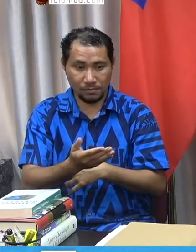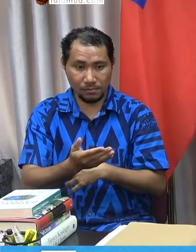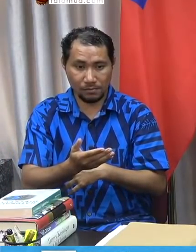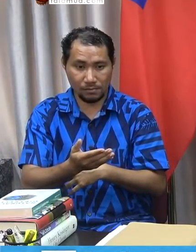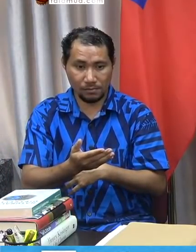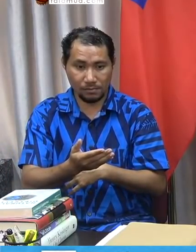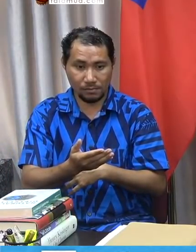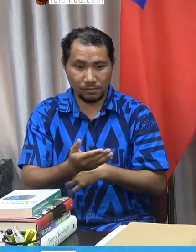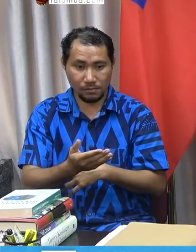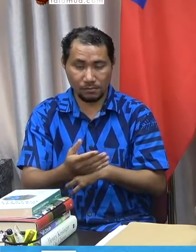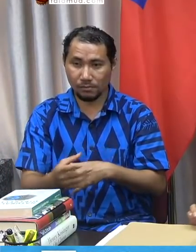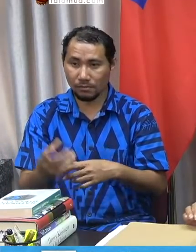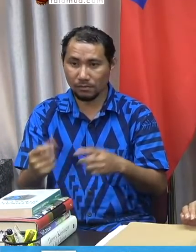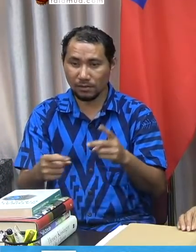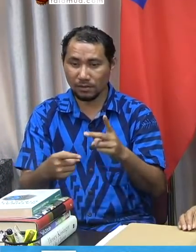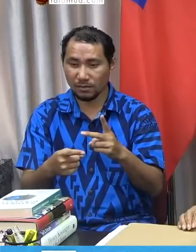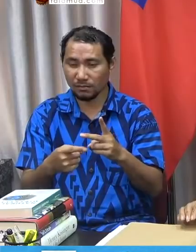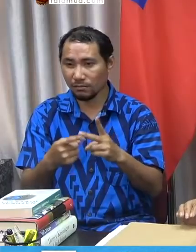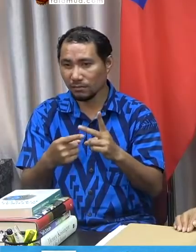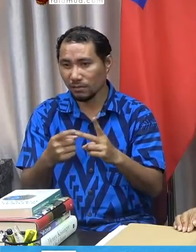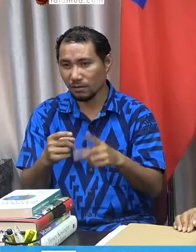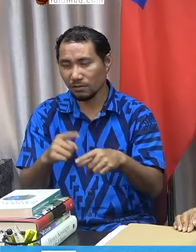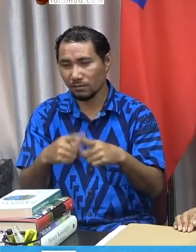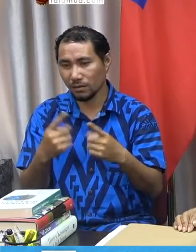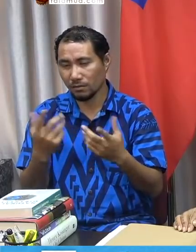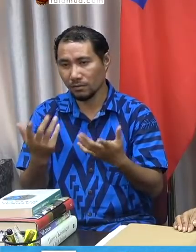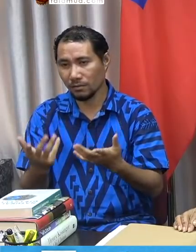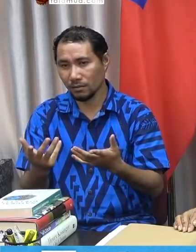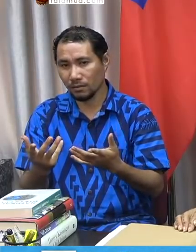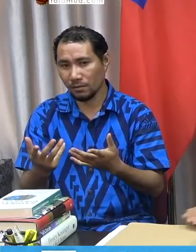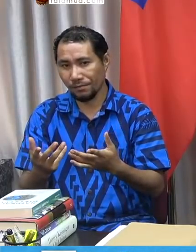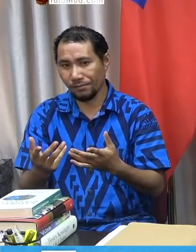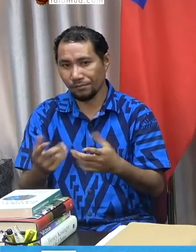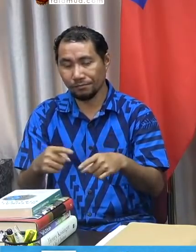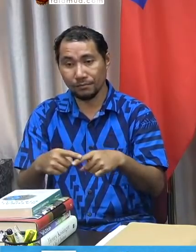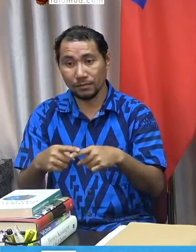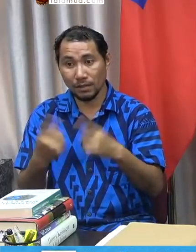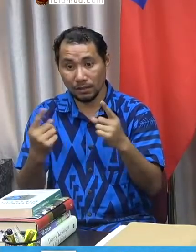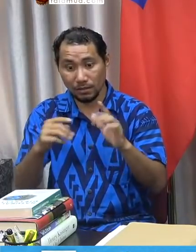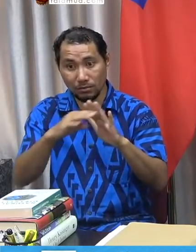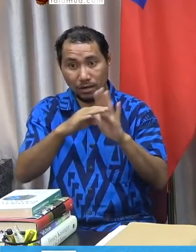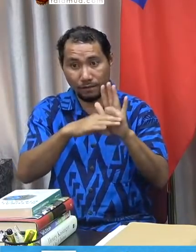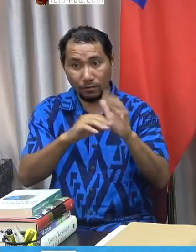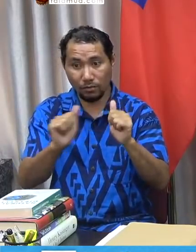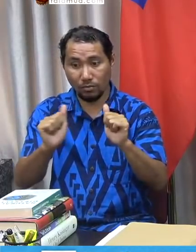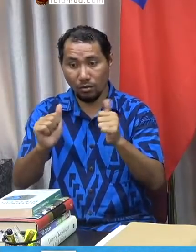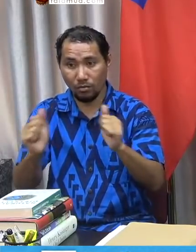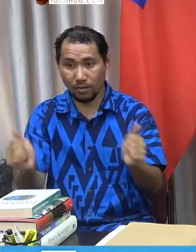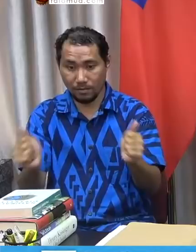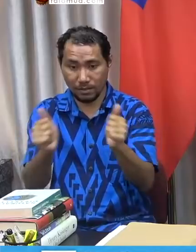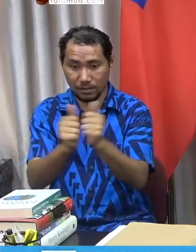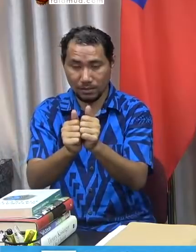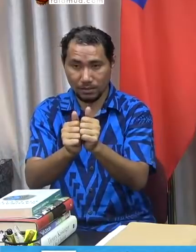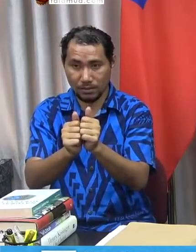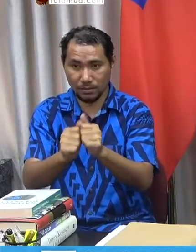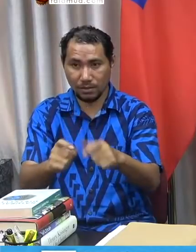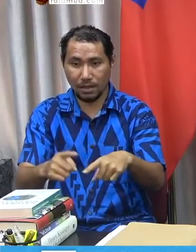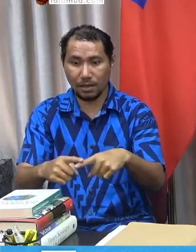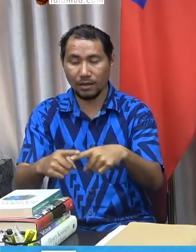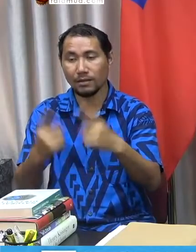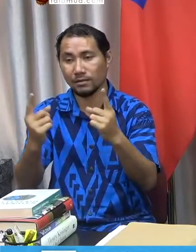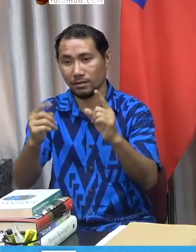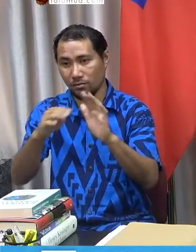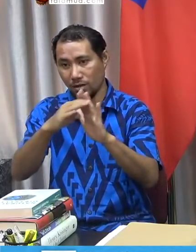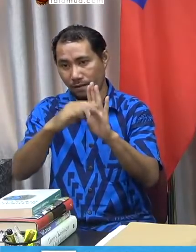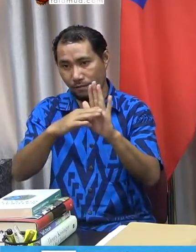o le tulafono na pāsia i totonu o le palemene, ma le tulafono na abe e saini e